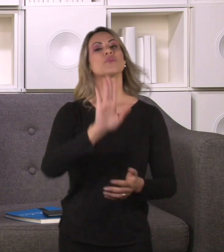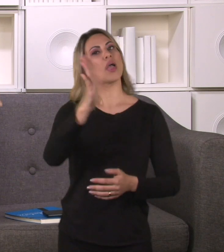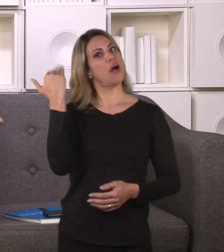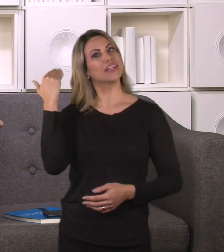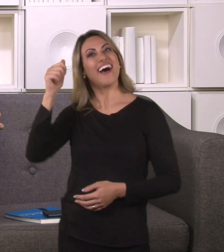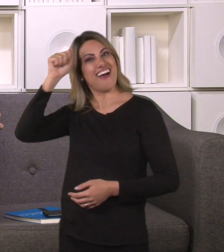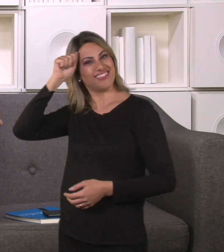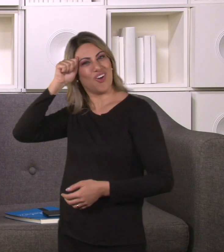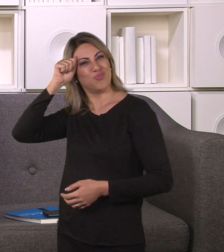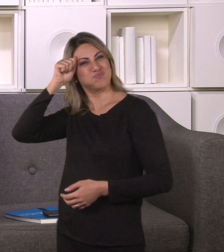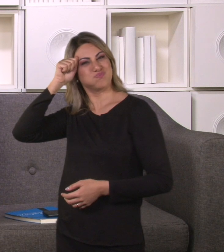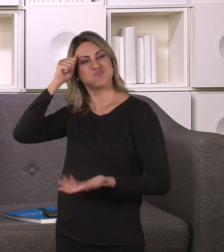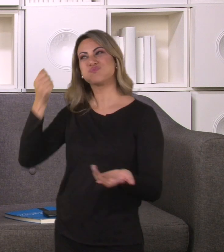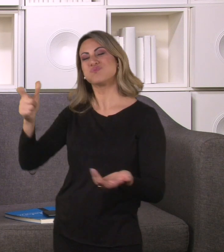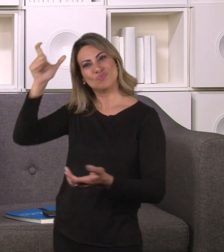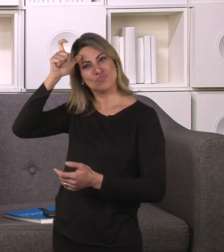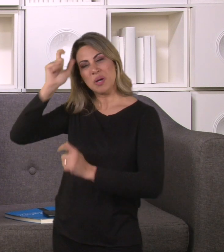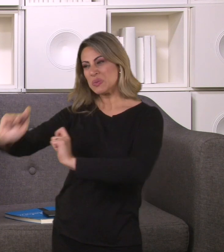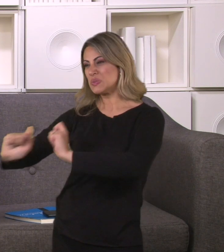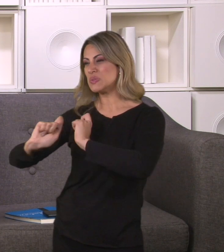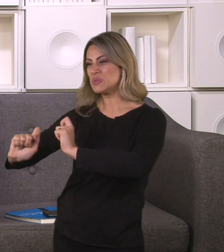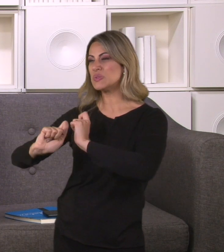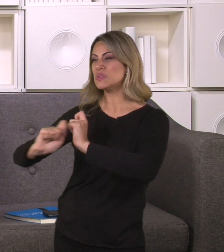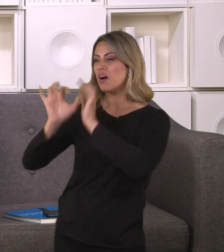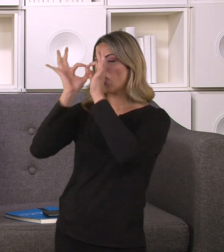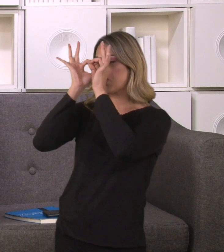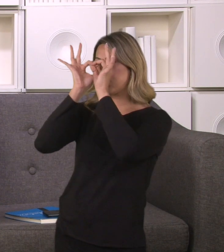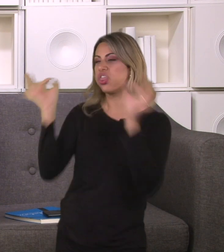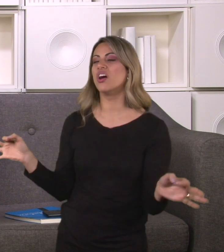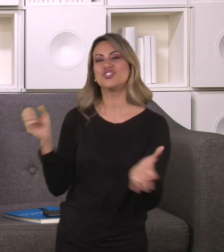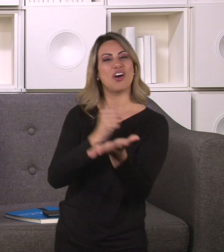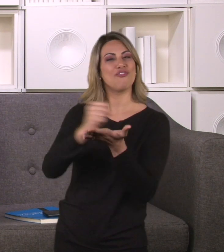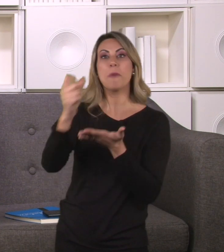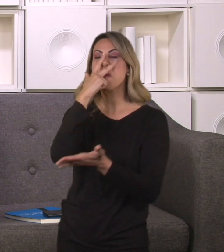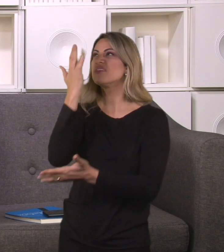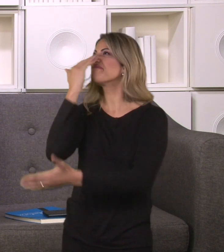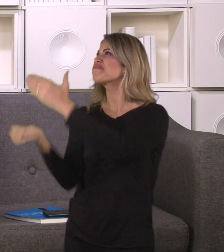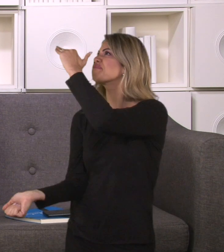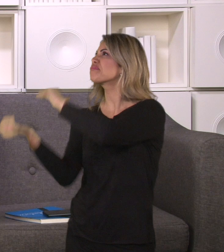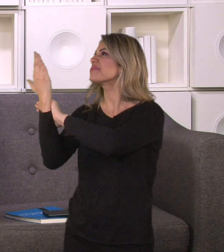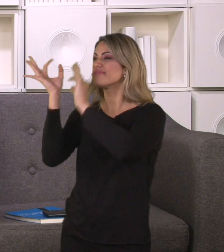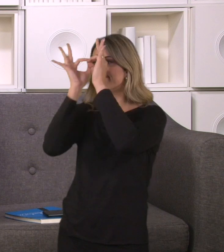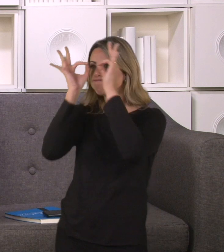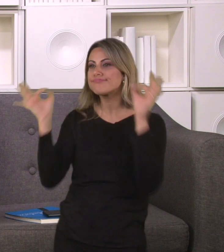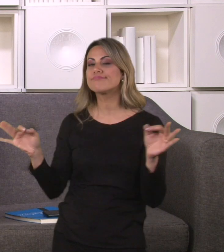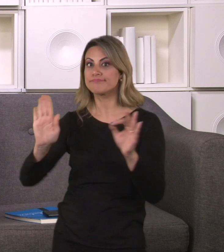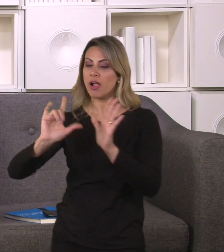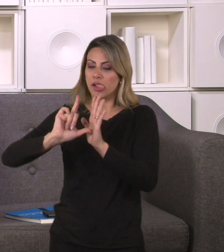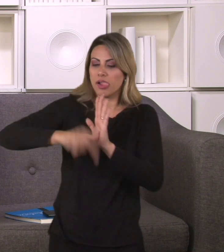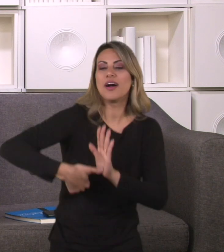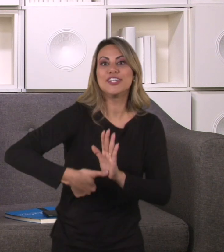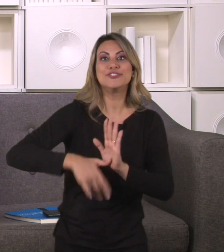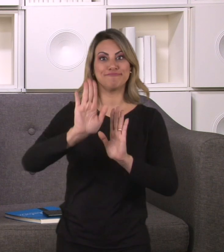ele caiu em tentação. Agora nós temos o último Adão e o segundo homem. Lembra? Jesus é apresentado na